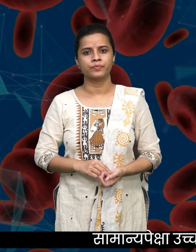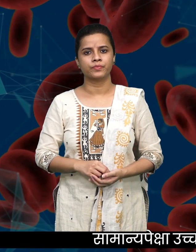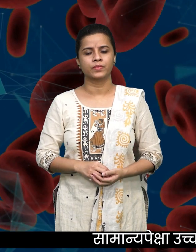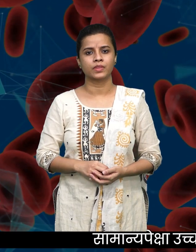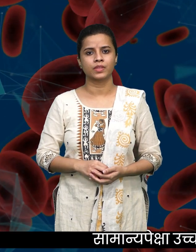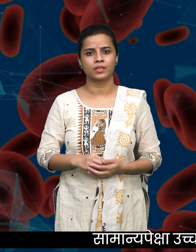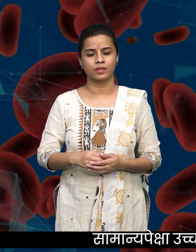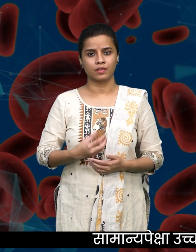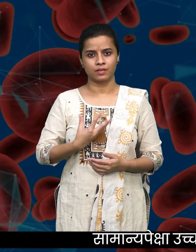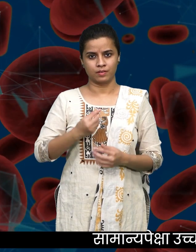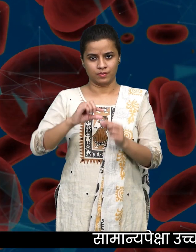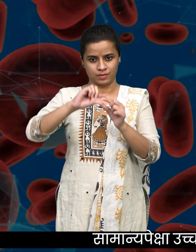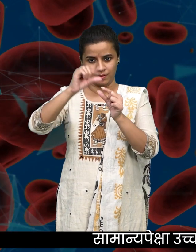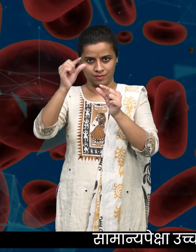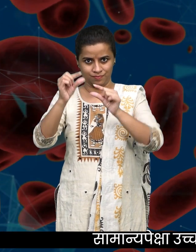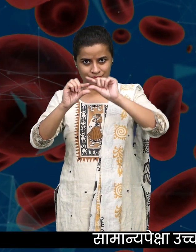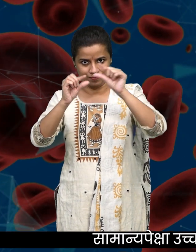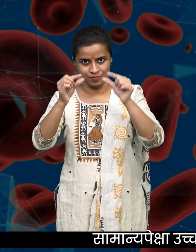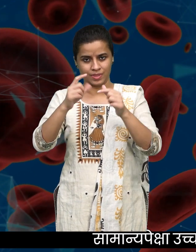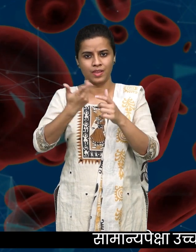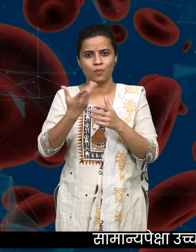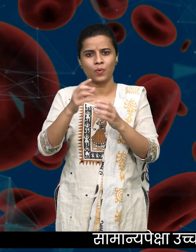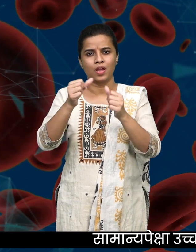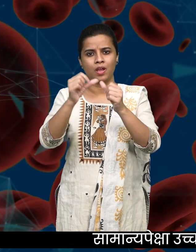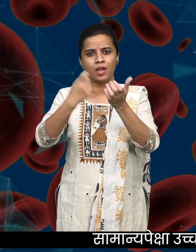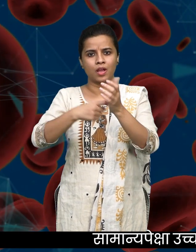सामान्यपेक्षा उच्च रक्तदाबाला उच्च रक्तदाब असे म्हणतात.